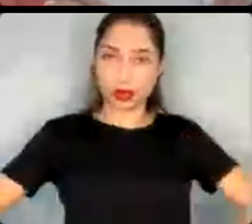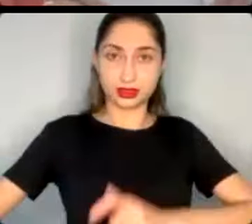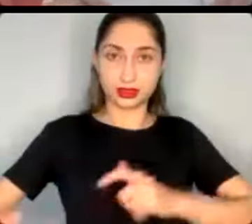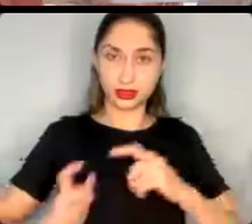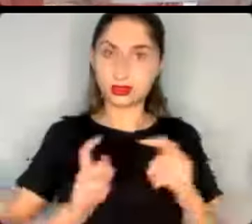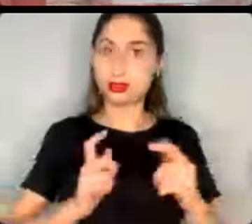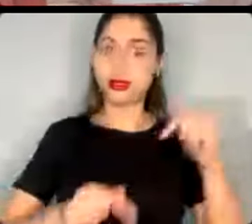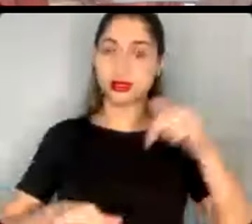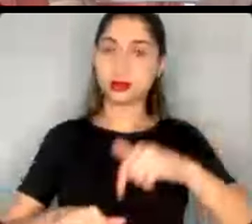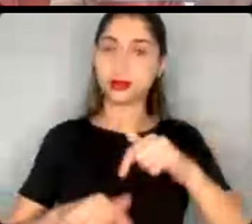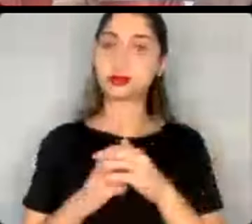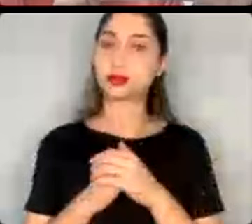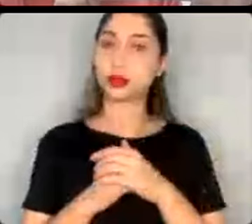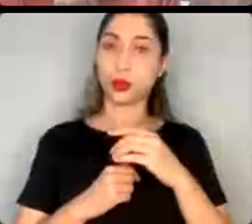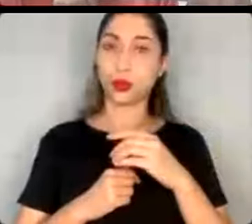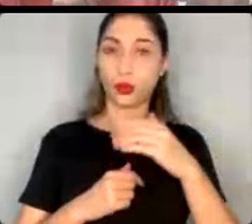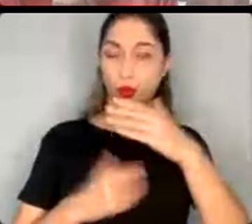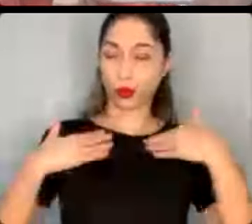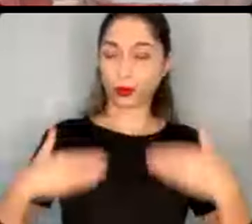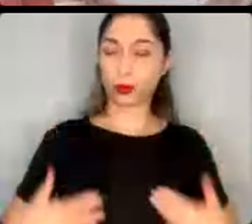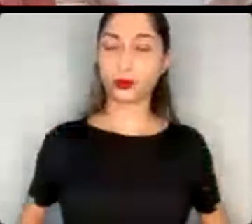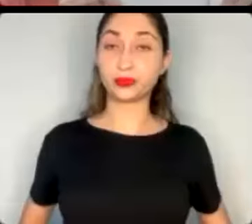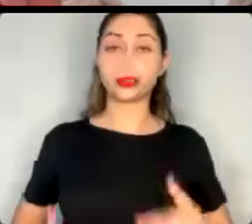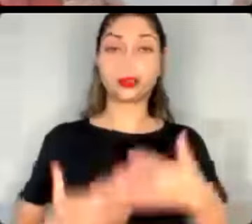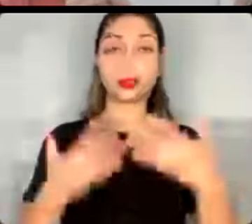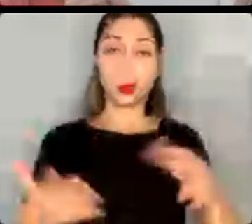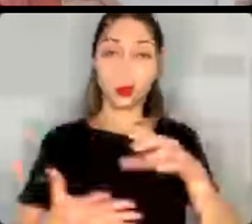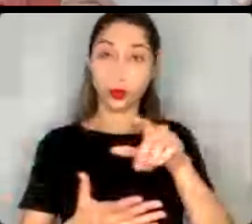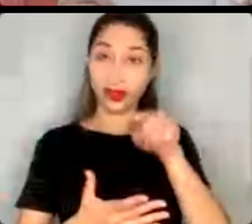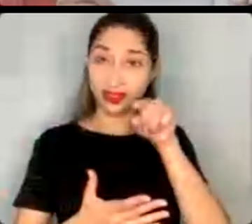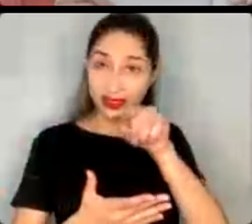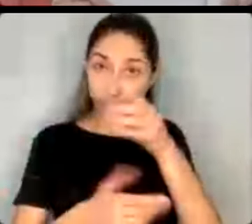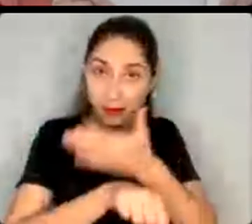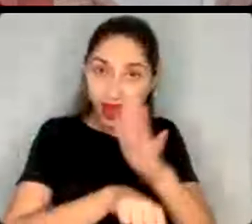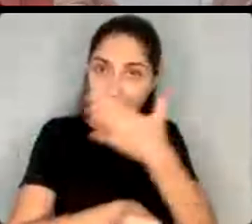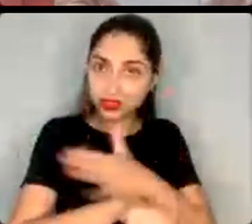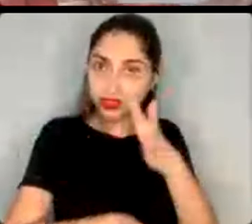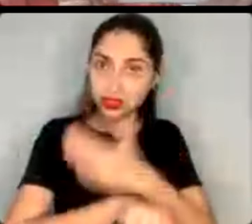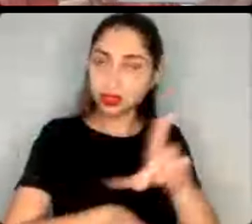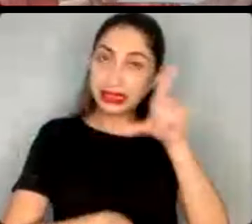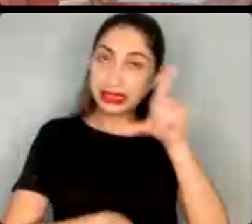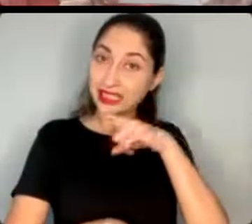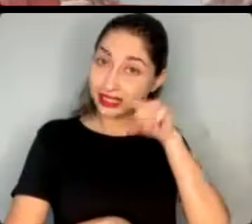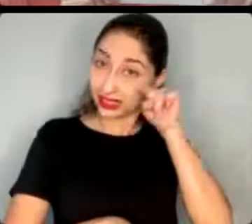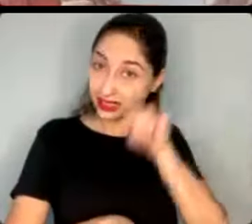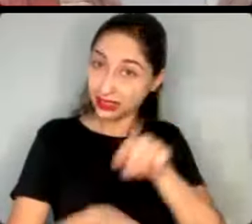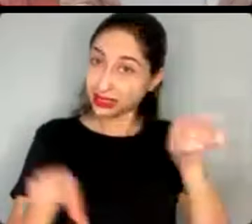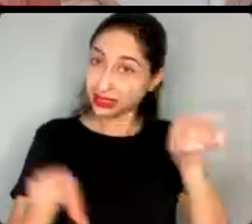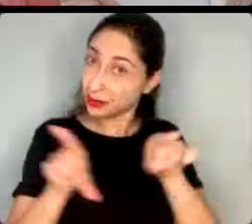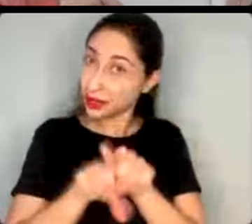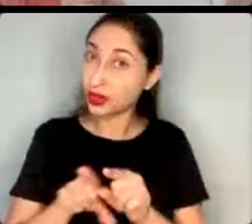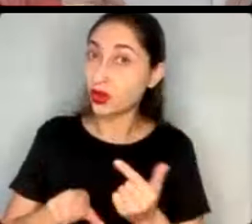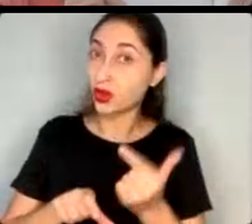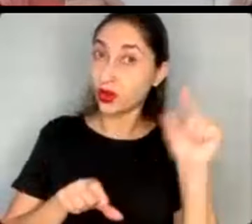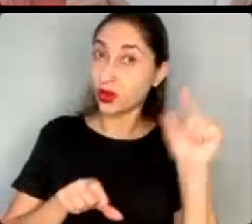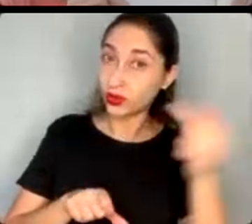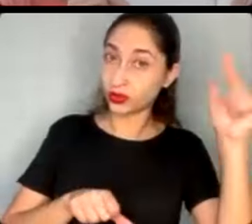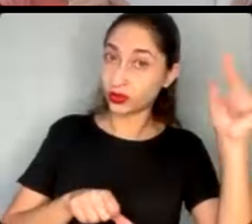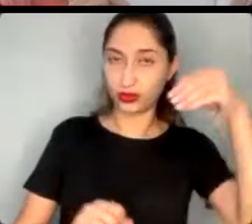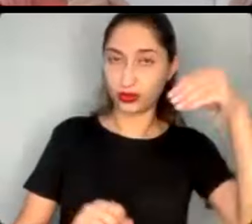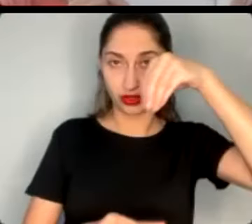é? Então, como esse ateliê, a gente tem alguns outros, então eu vou ressaltando que eles são também